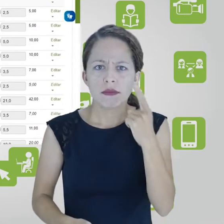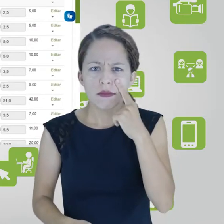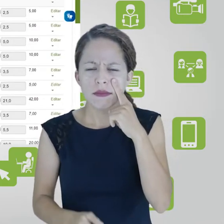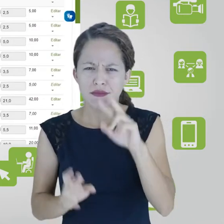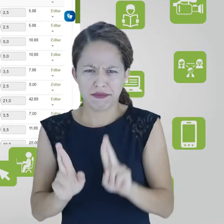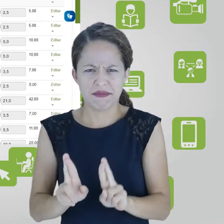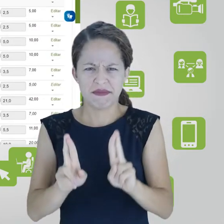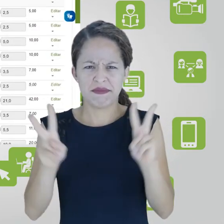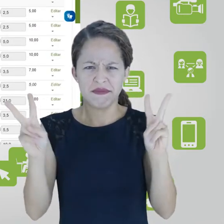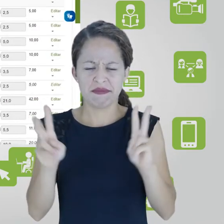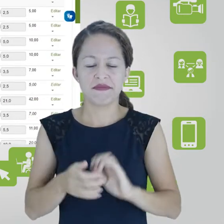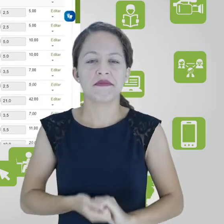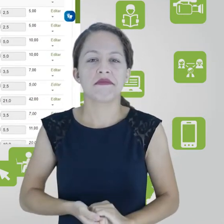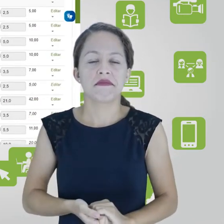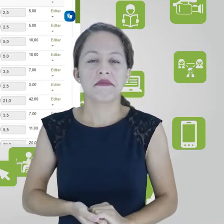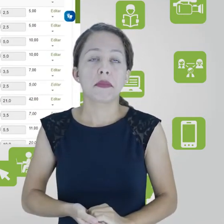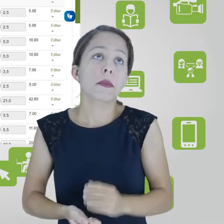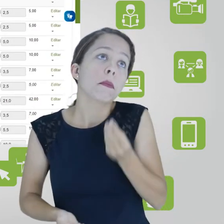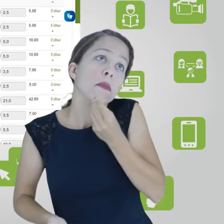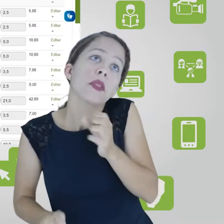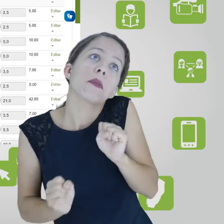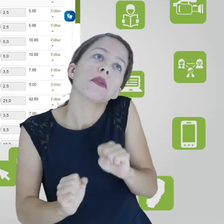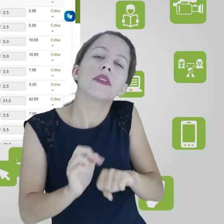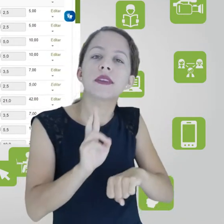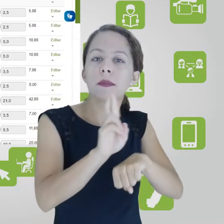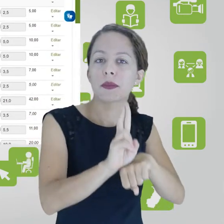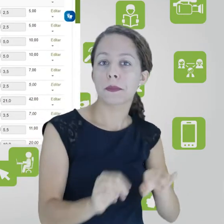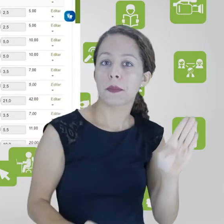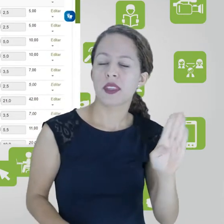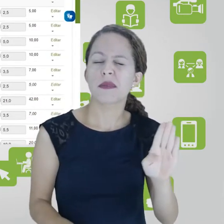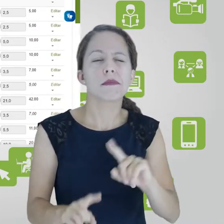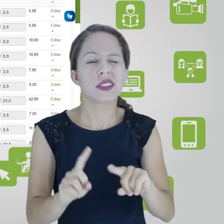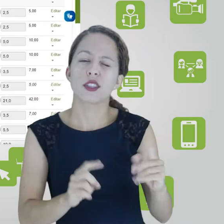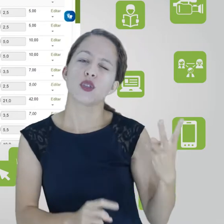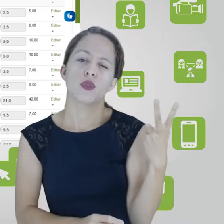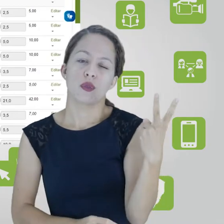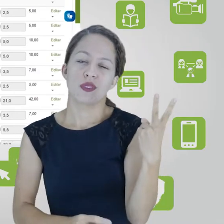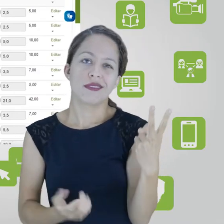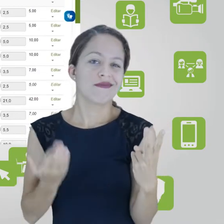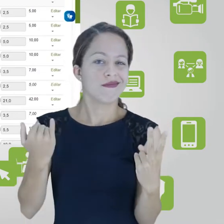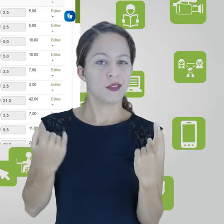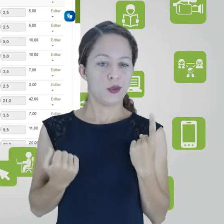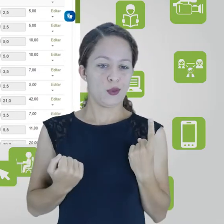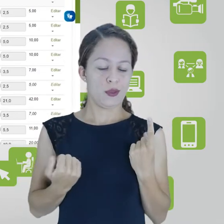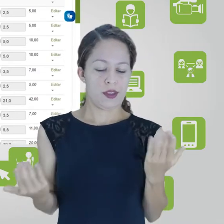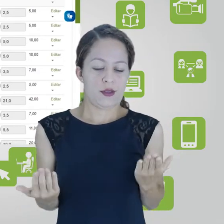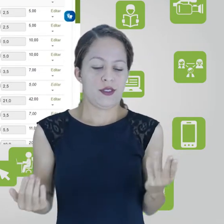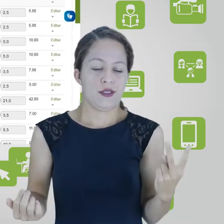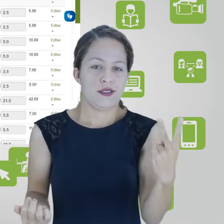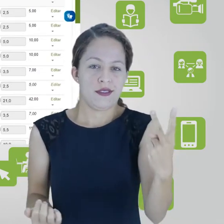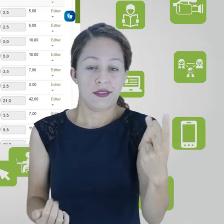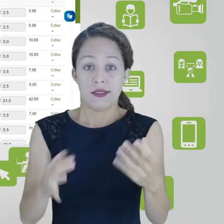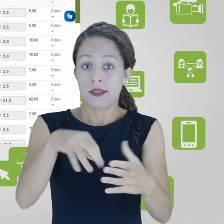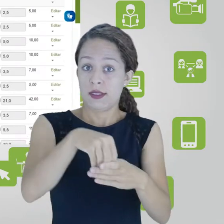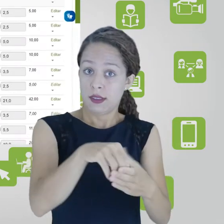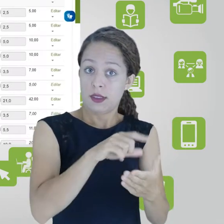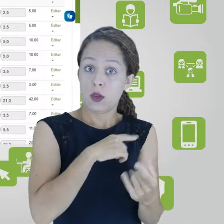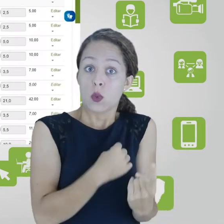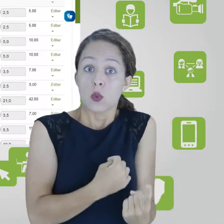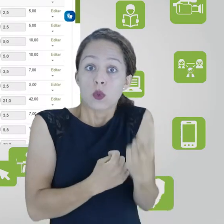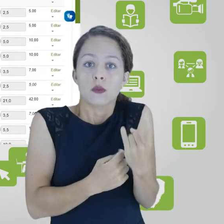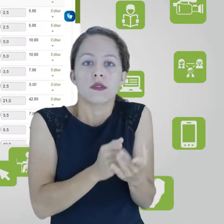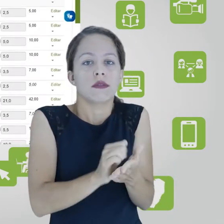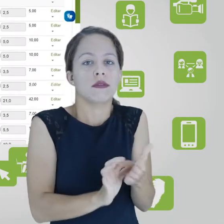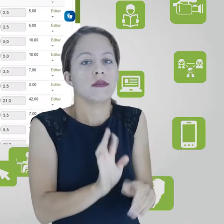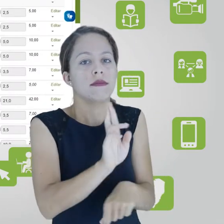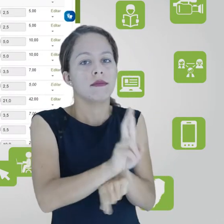2. Podia ser recuperação B, né? Vou deixar 2. Que vai ter uma atividade de